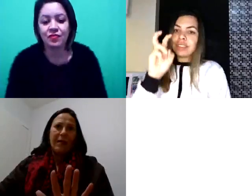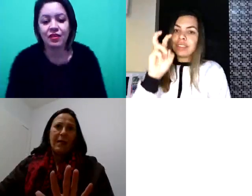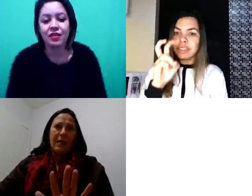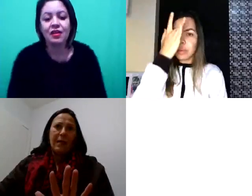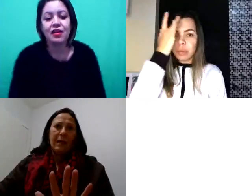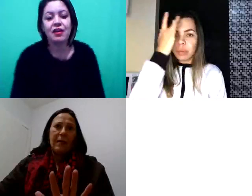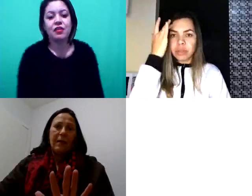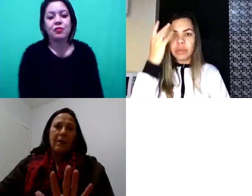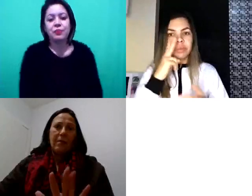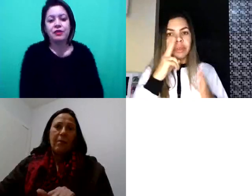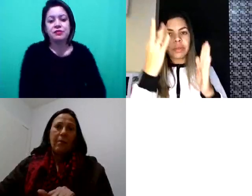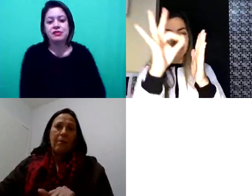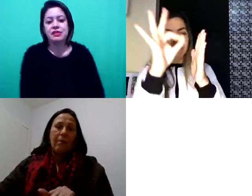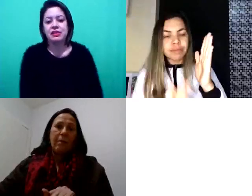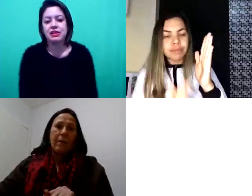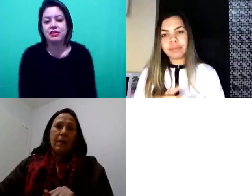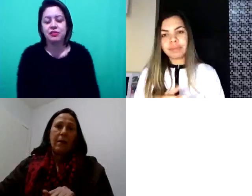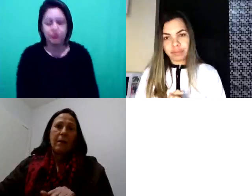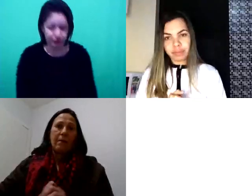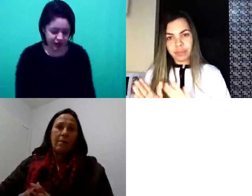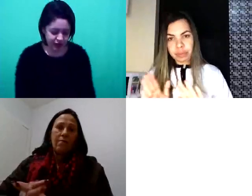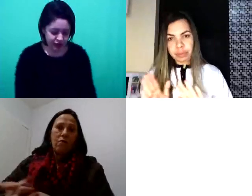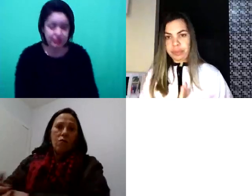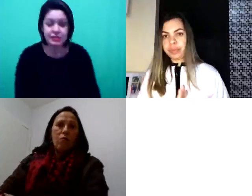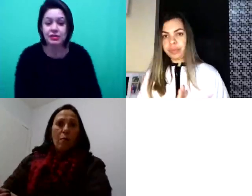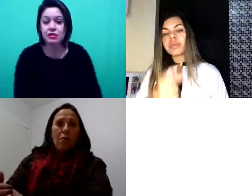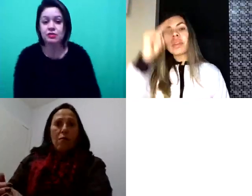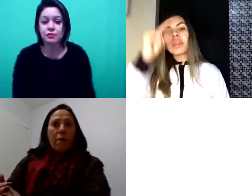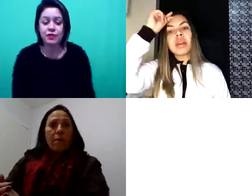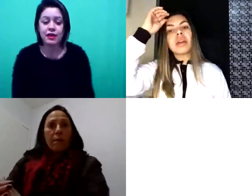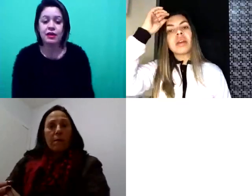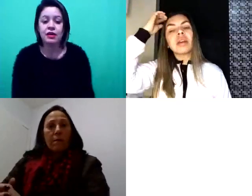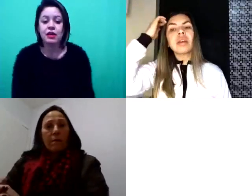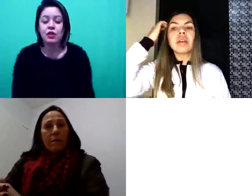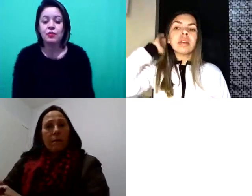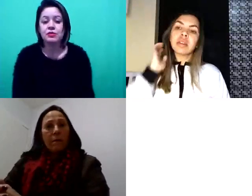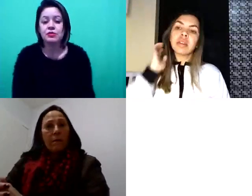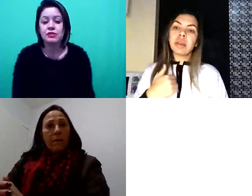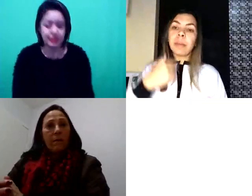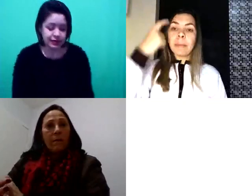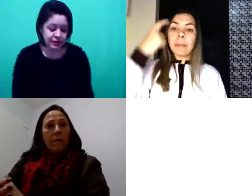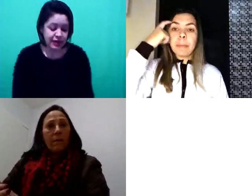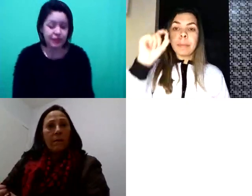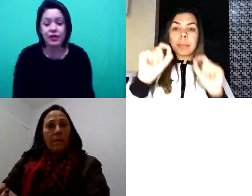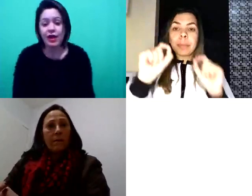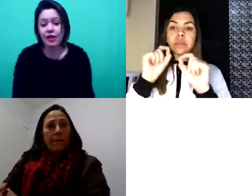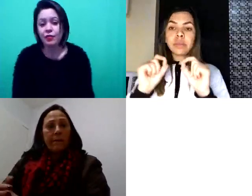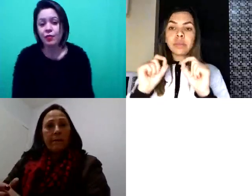Né? É, eu penso assim, Eleni, eu vou falar agora nesse início, eu penso se é viável por conta